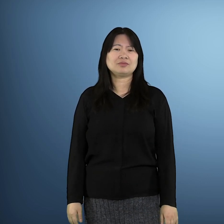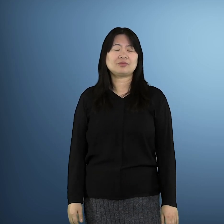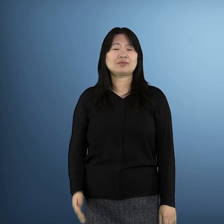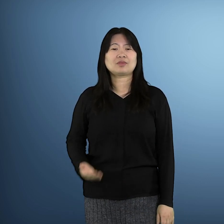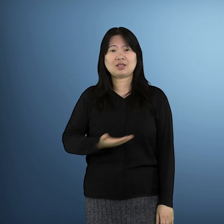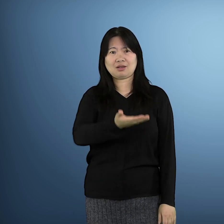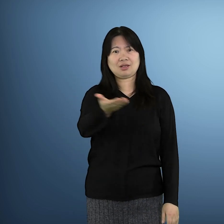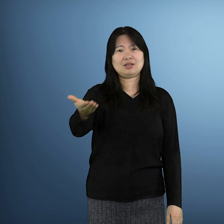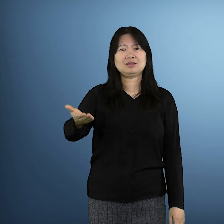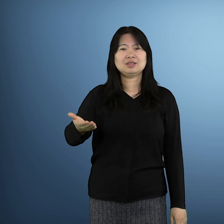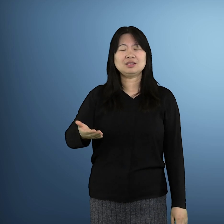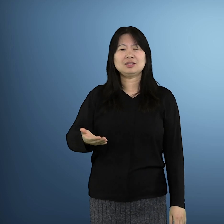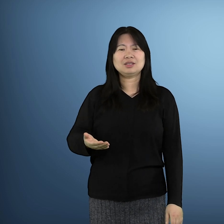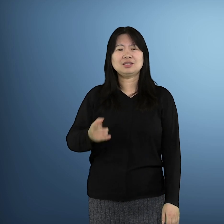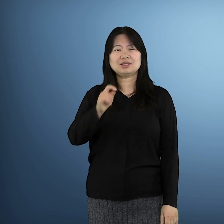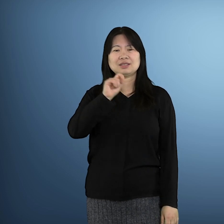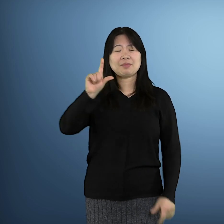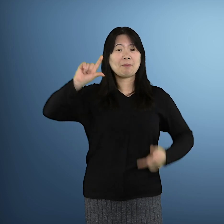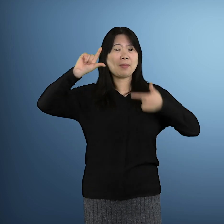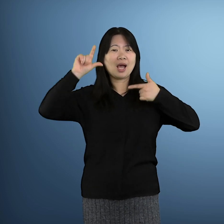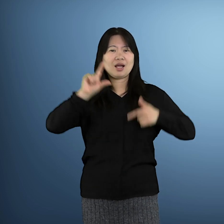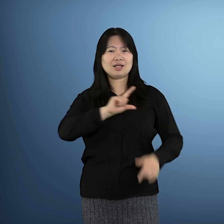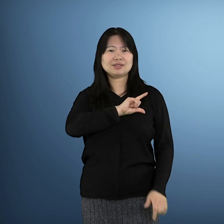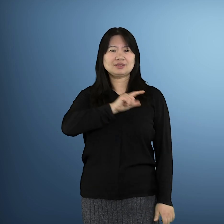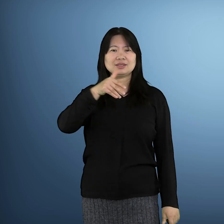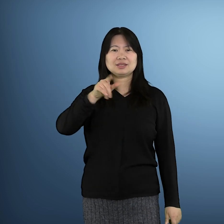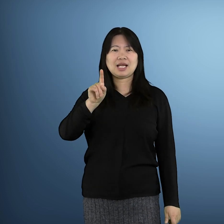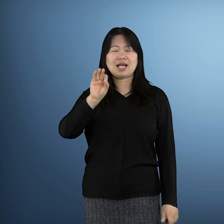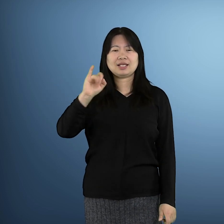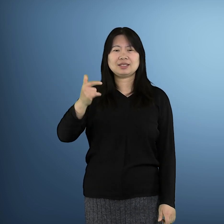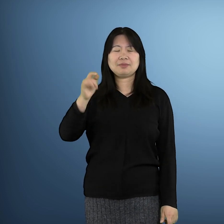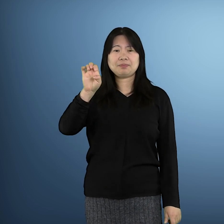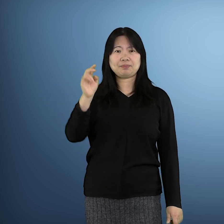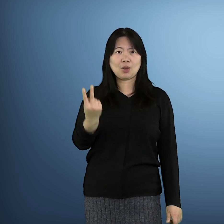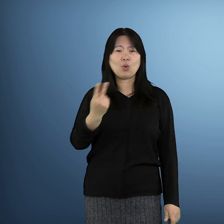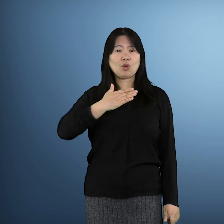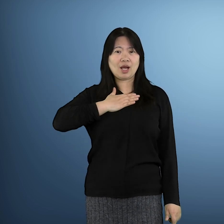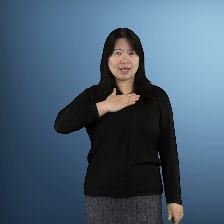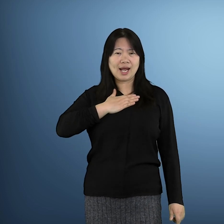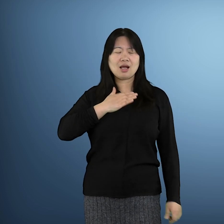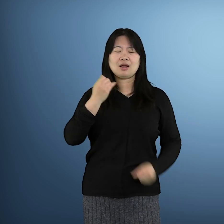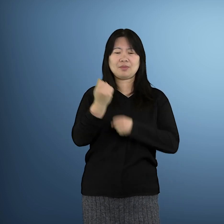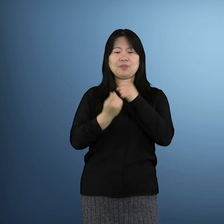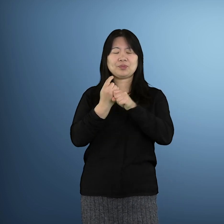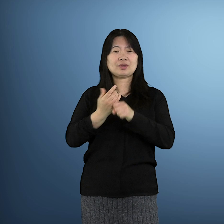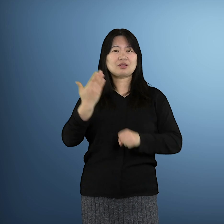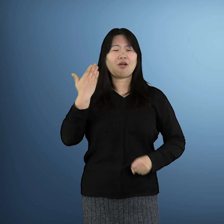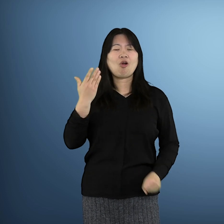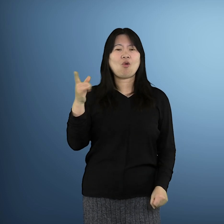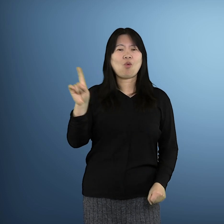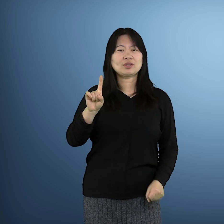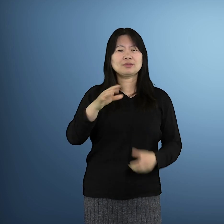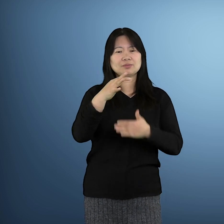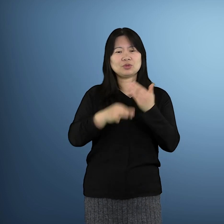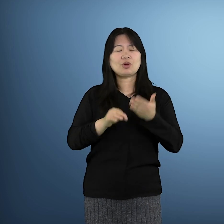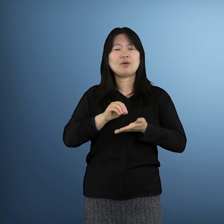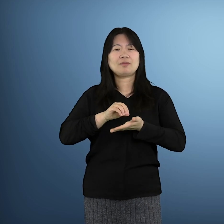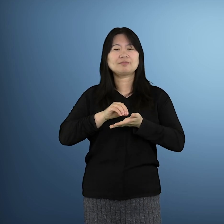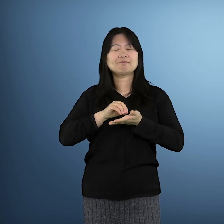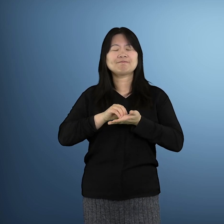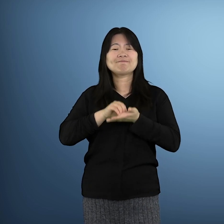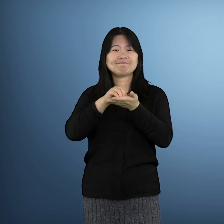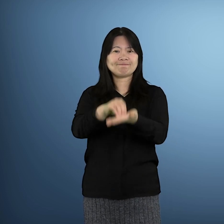여러분 그 탤런트 차인표 씨 아시죠? 그분이 몇 년 전 어느 프로그램에